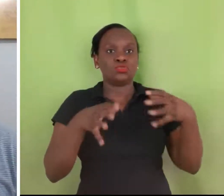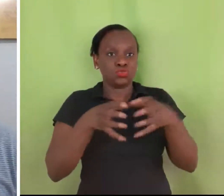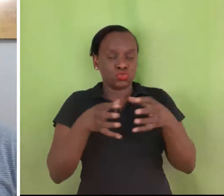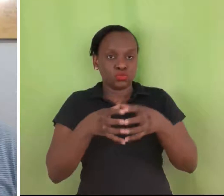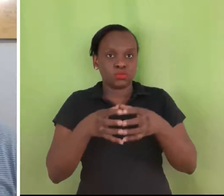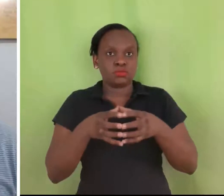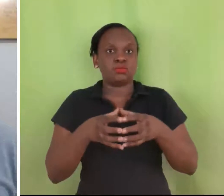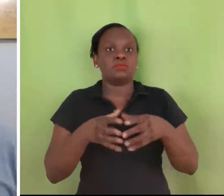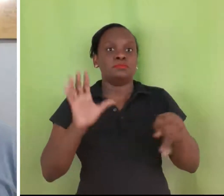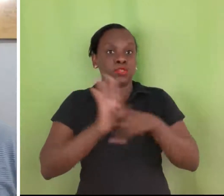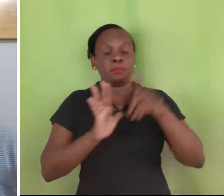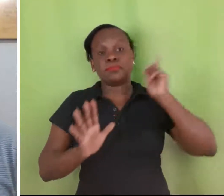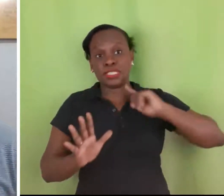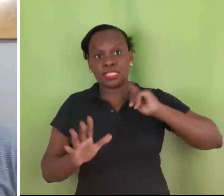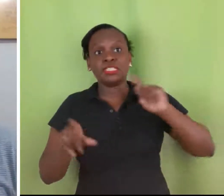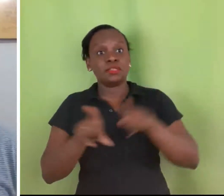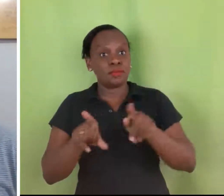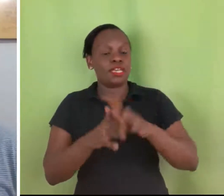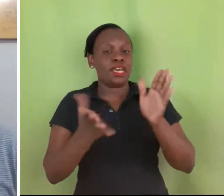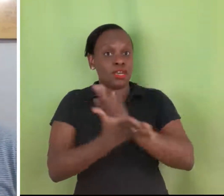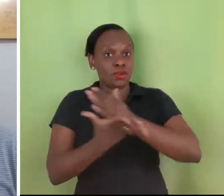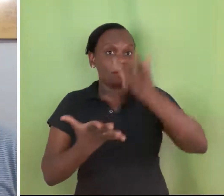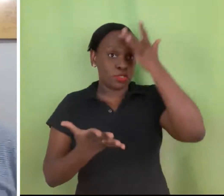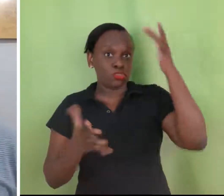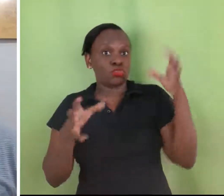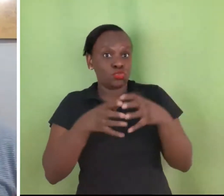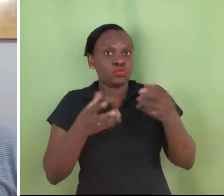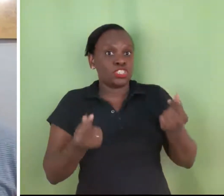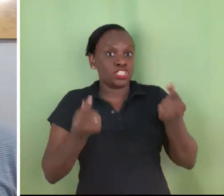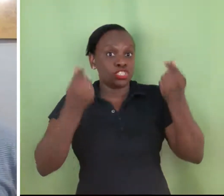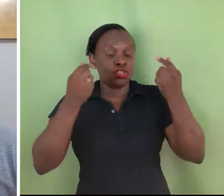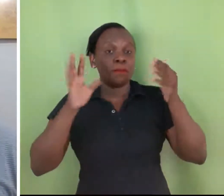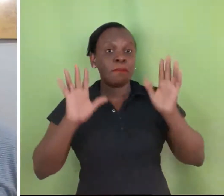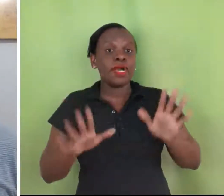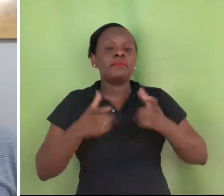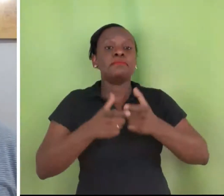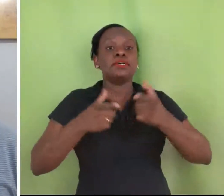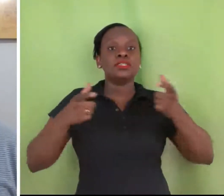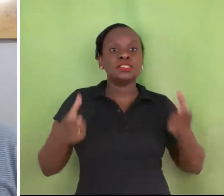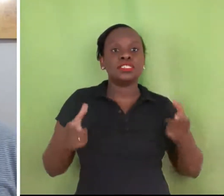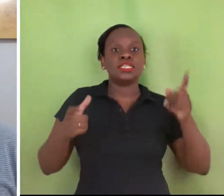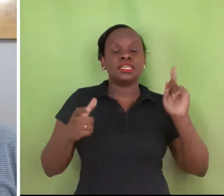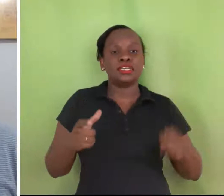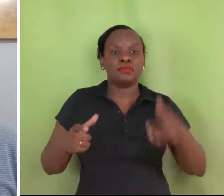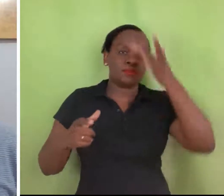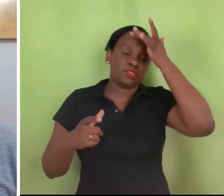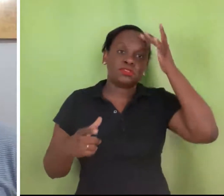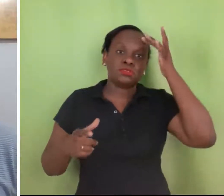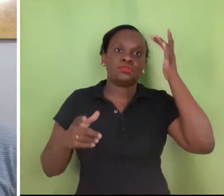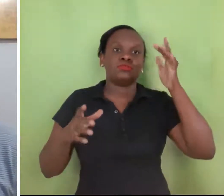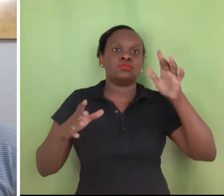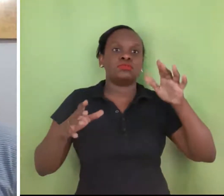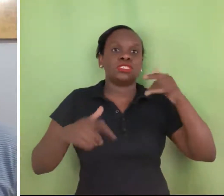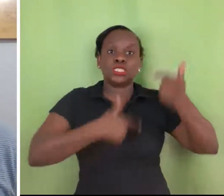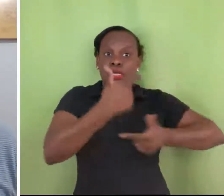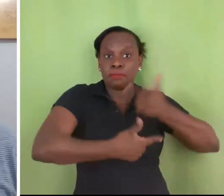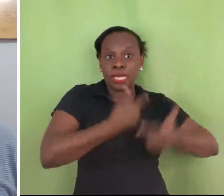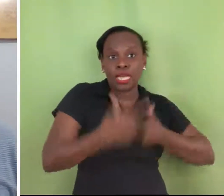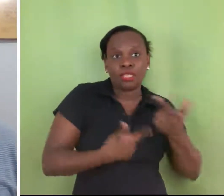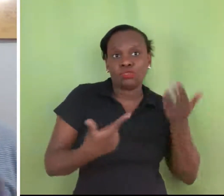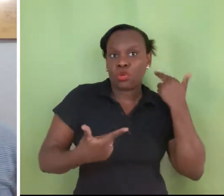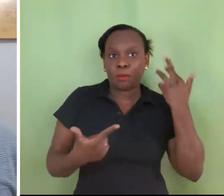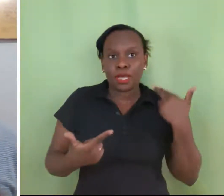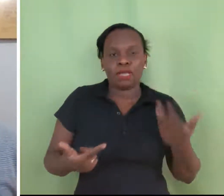Conjuração Mineira, até tinham pessoas da elite, né, mas em sua maioria eram pessoas, né, eram